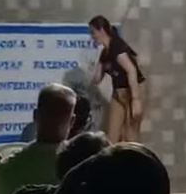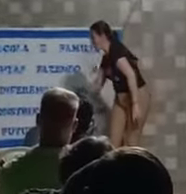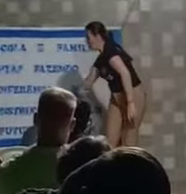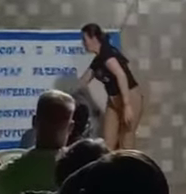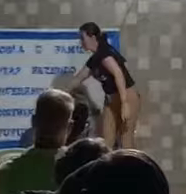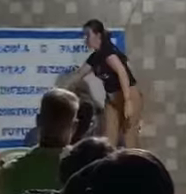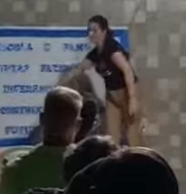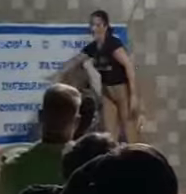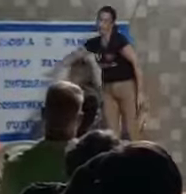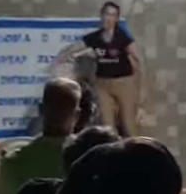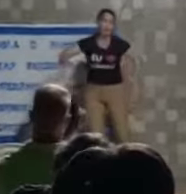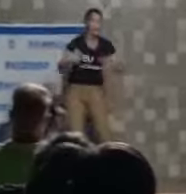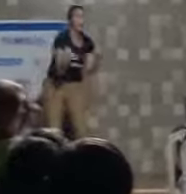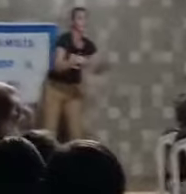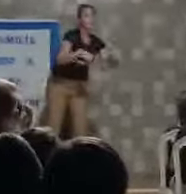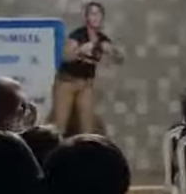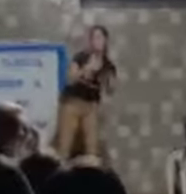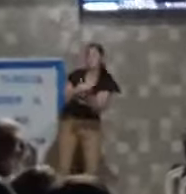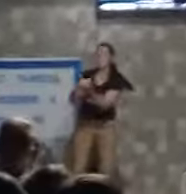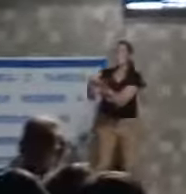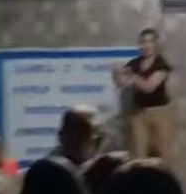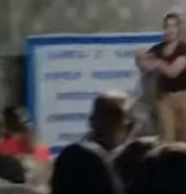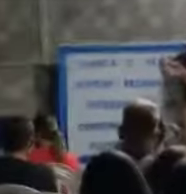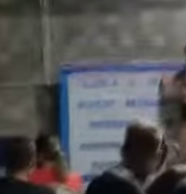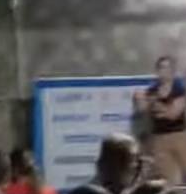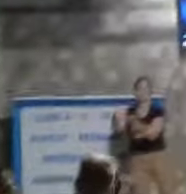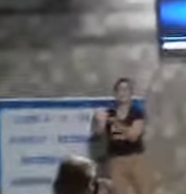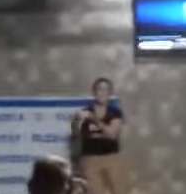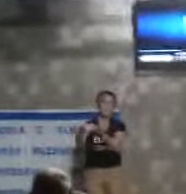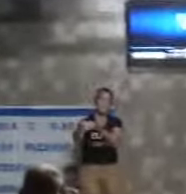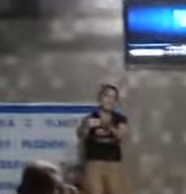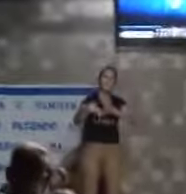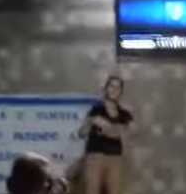Siga a luz do seu coração, já faz mais uma